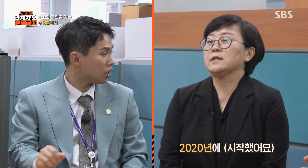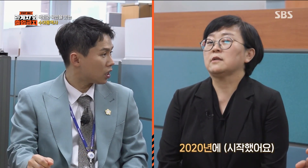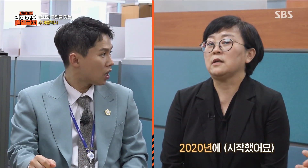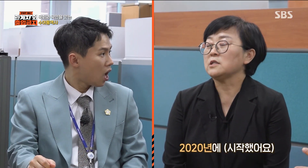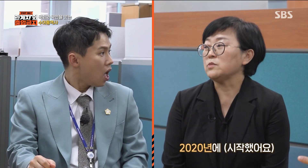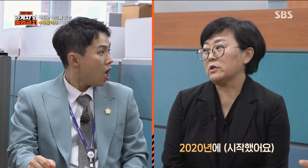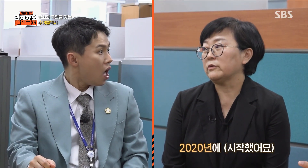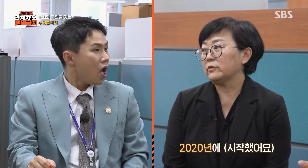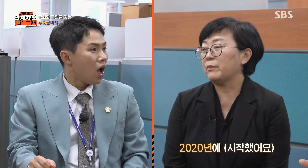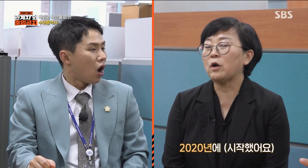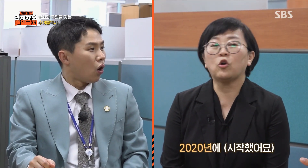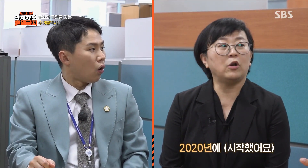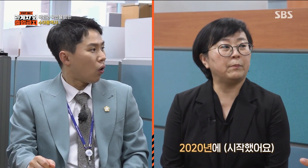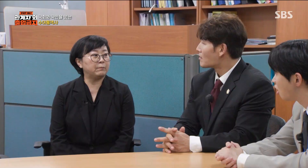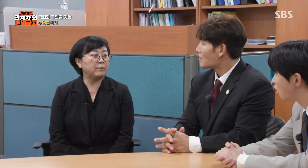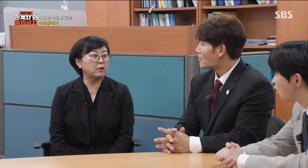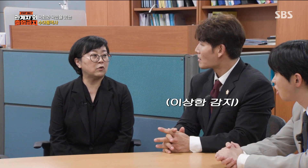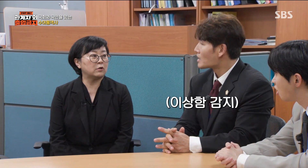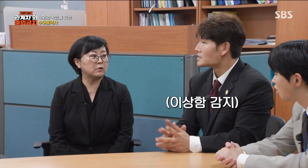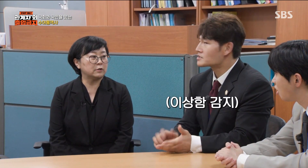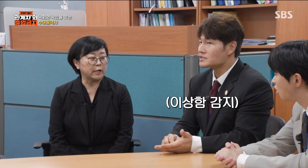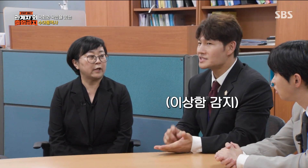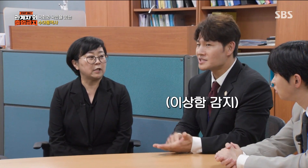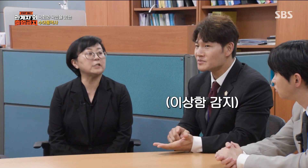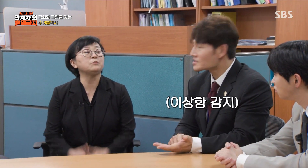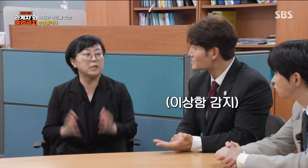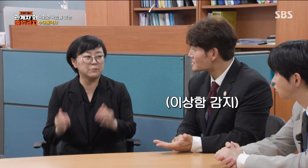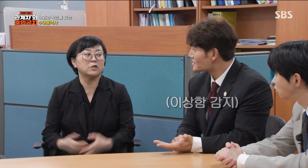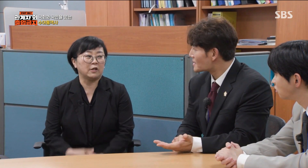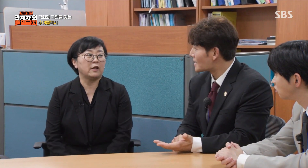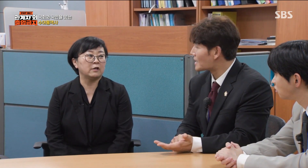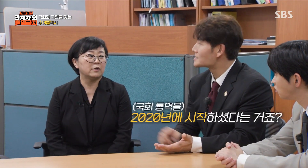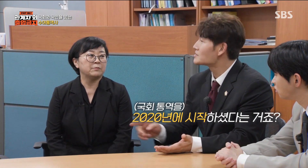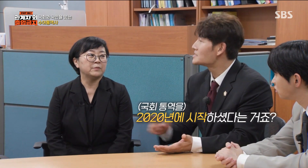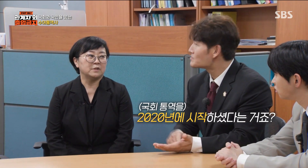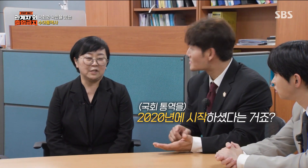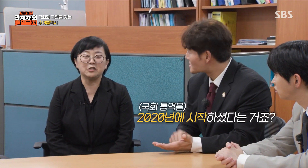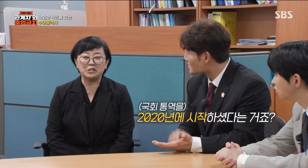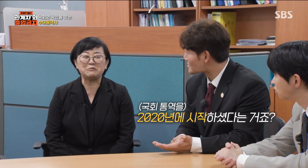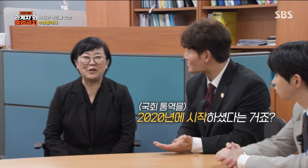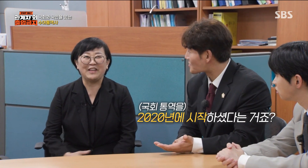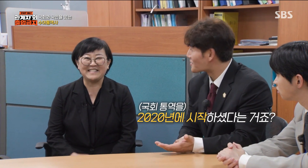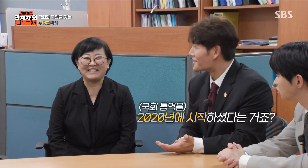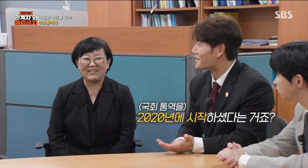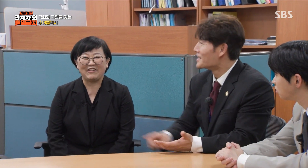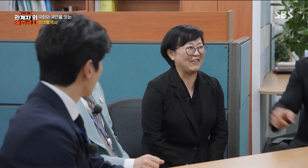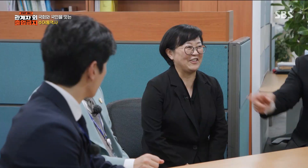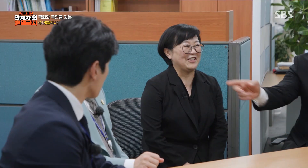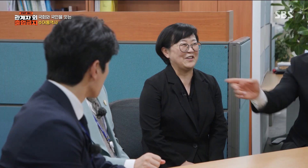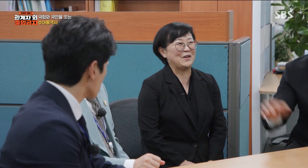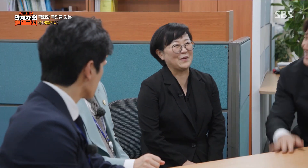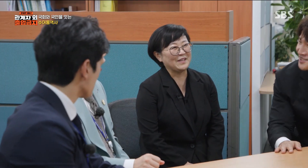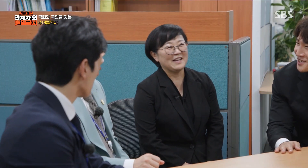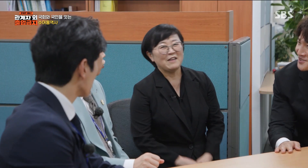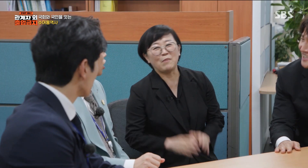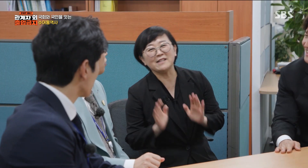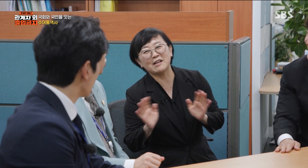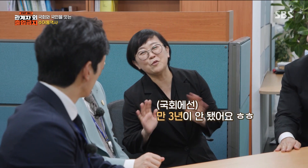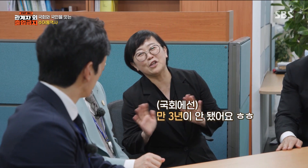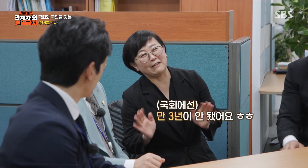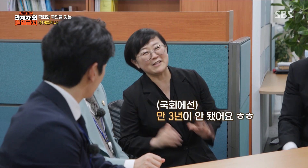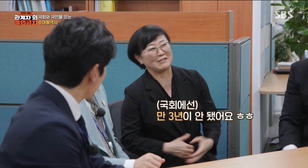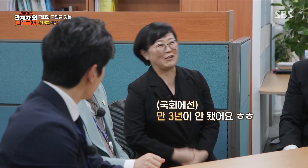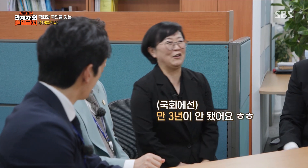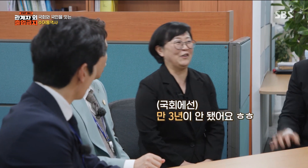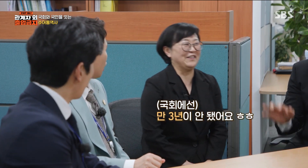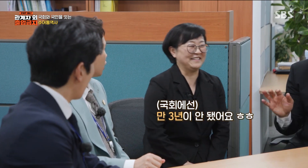소통관에서 20년 아니 2020년에 2020년에 시작을 하셨다고요? 2020년에 만